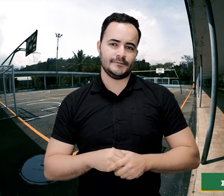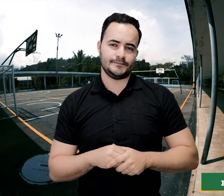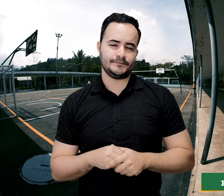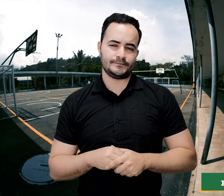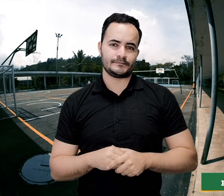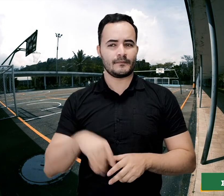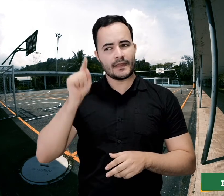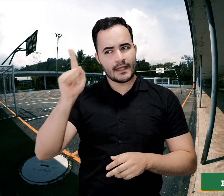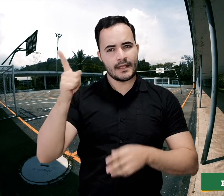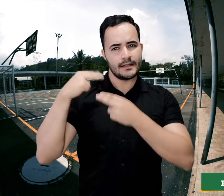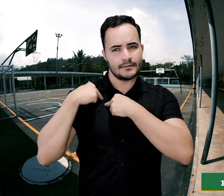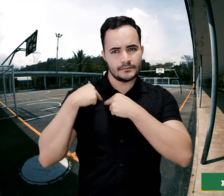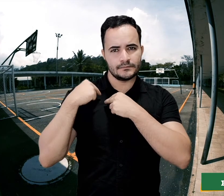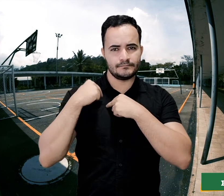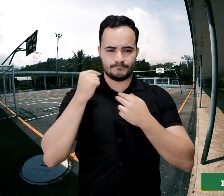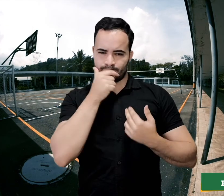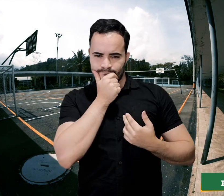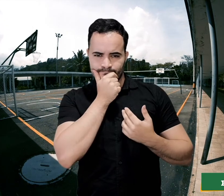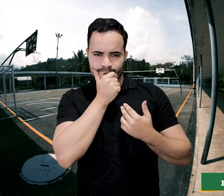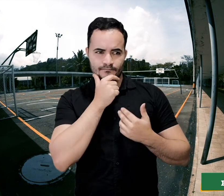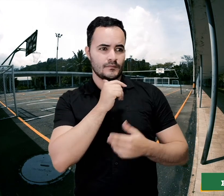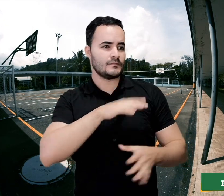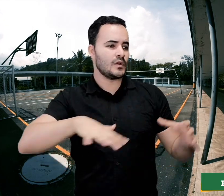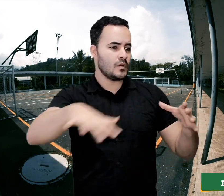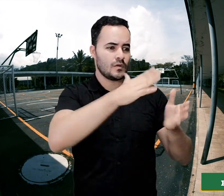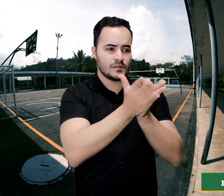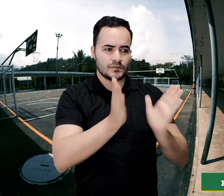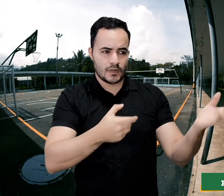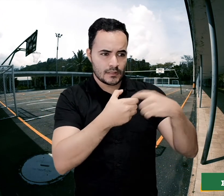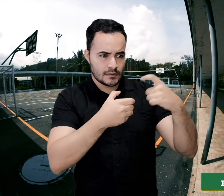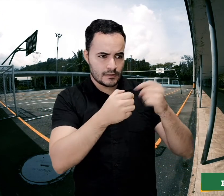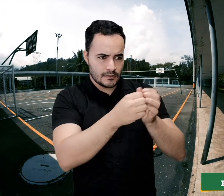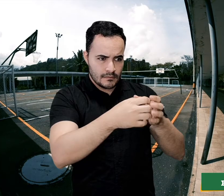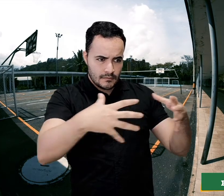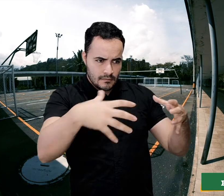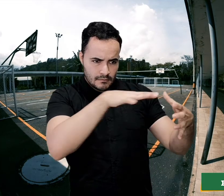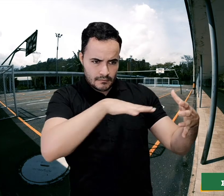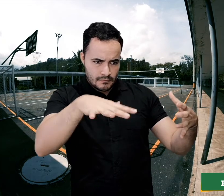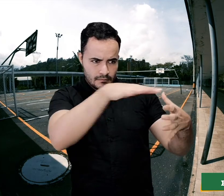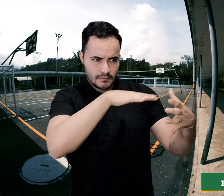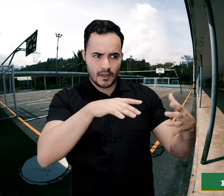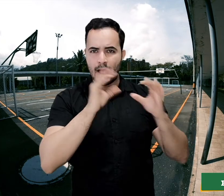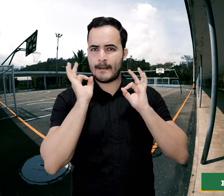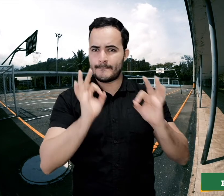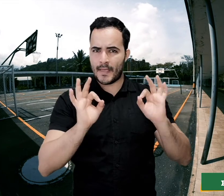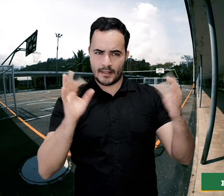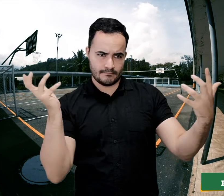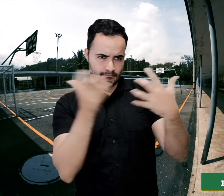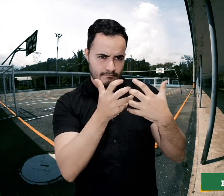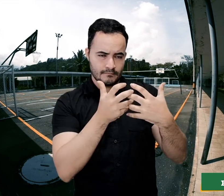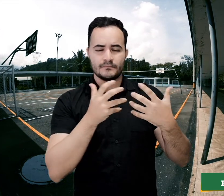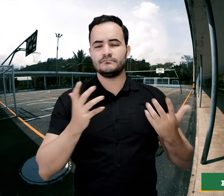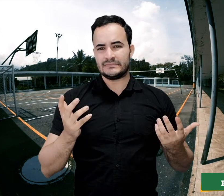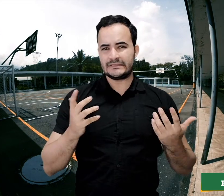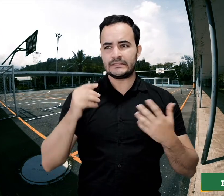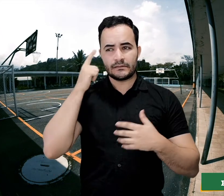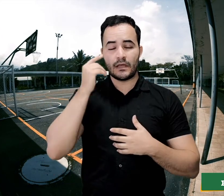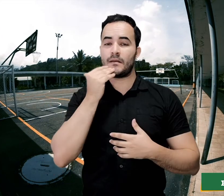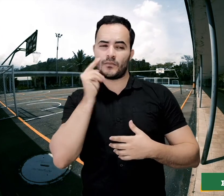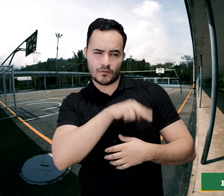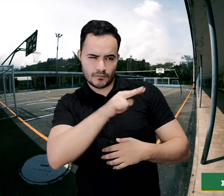de considerar a todos sus estudiantes y si tiene estudiantes con discapacidad o no, pues tener en